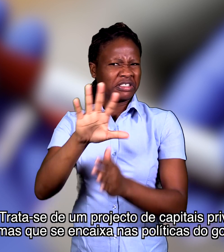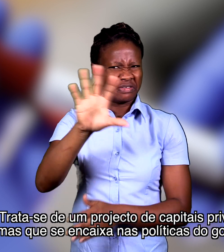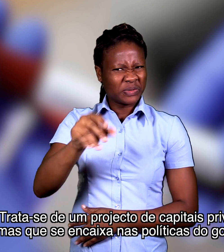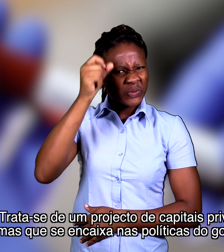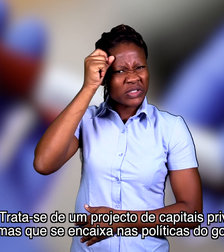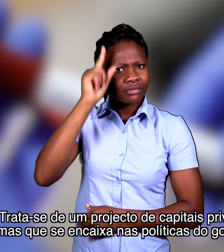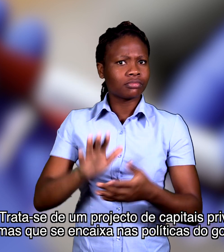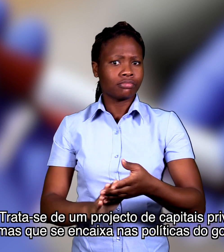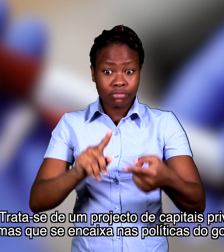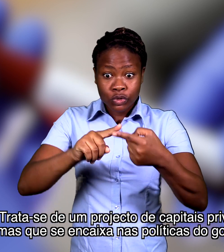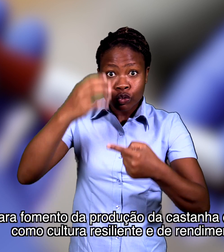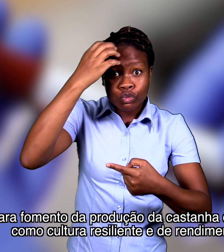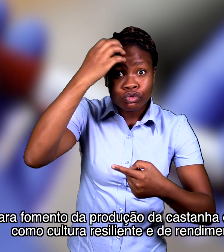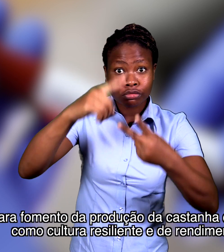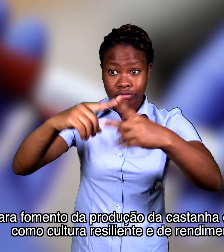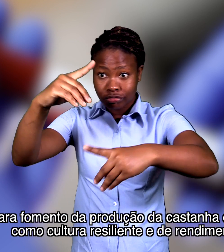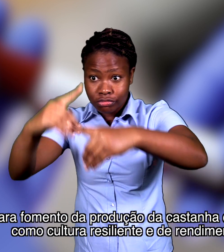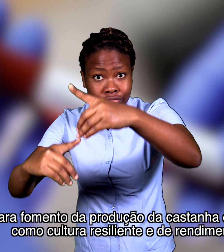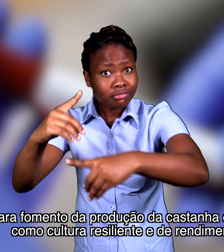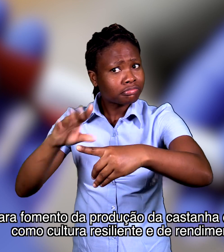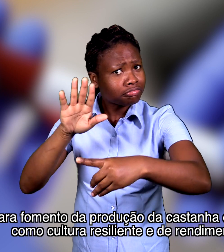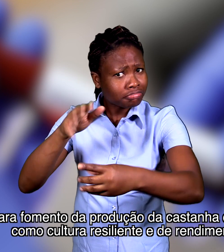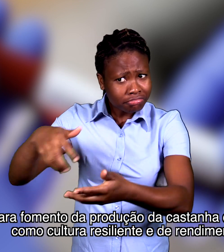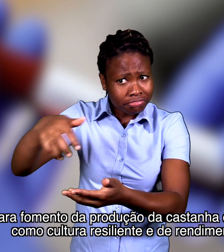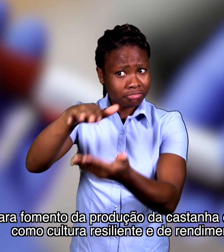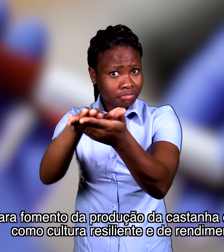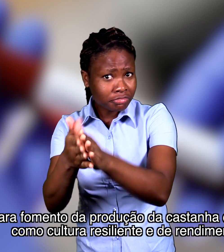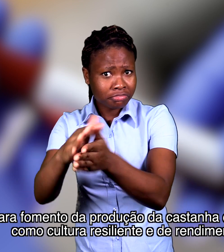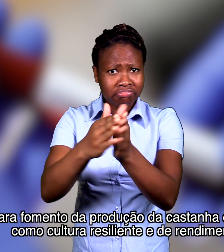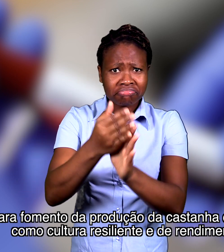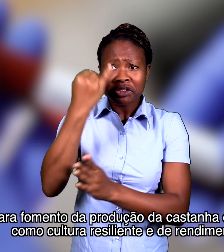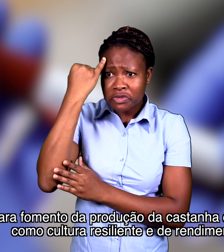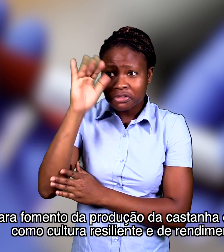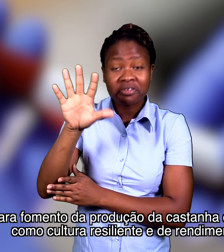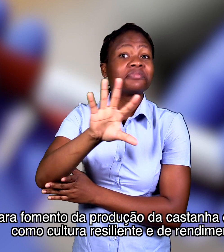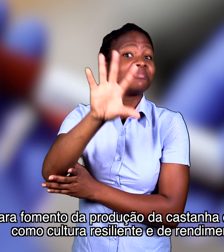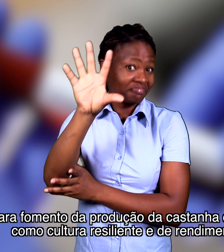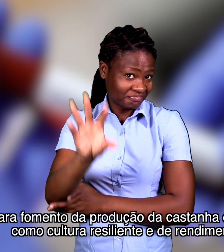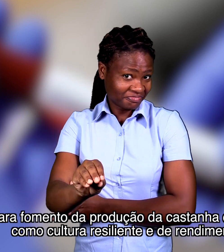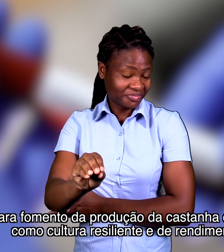nas políticas do governo para fomento da produção da castanha de caju como cultura resiliente e de rendimento.